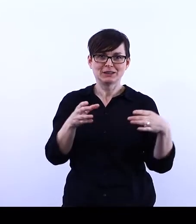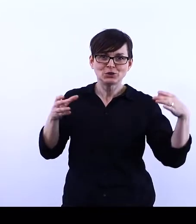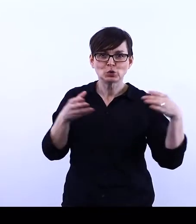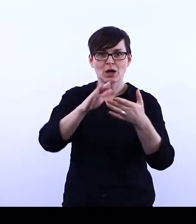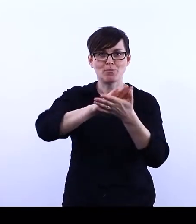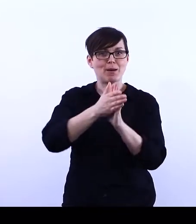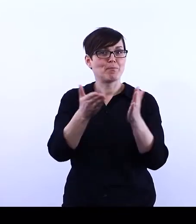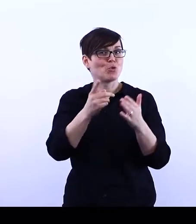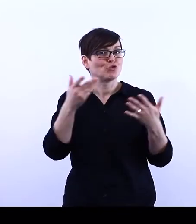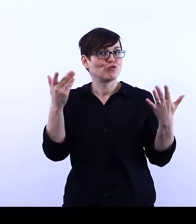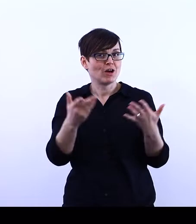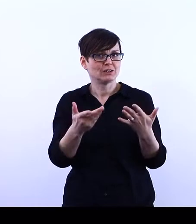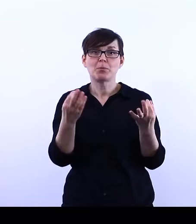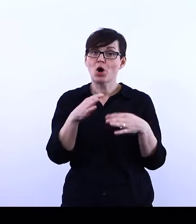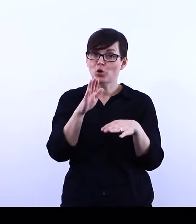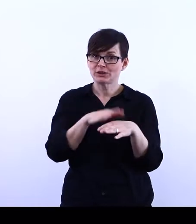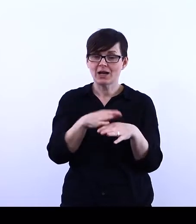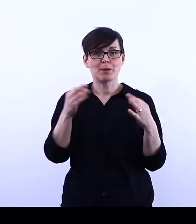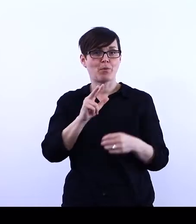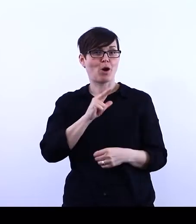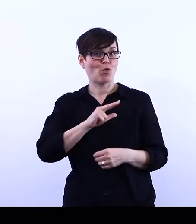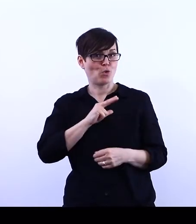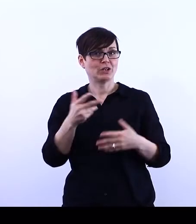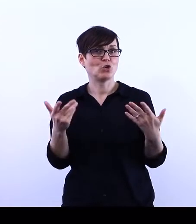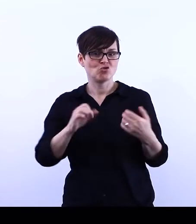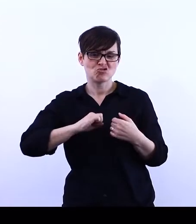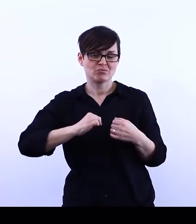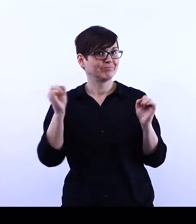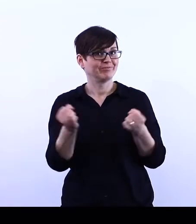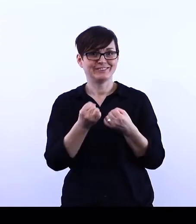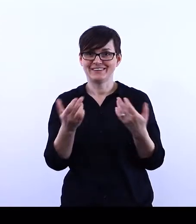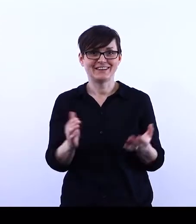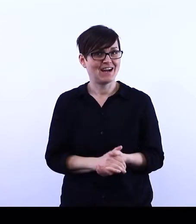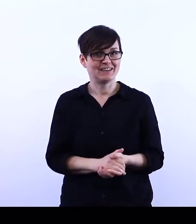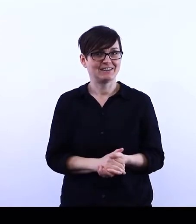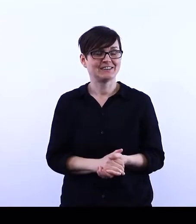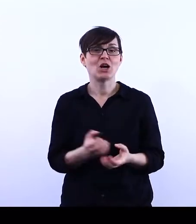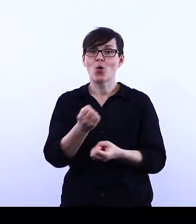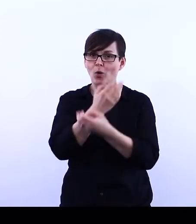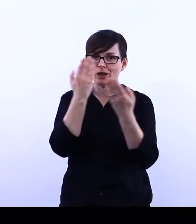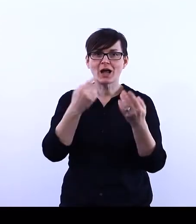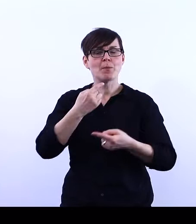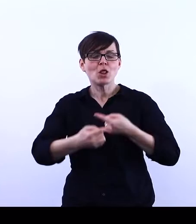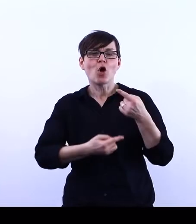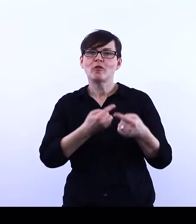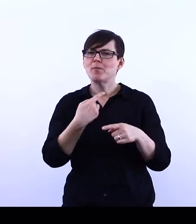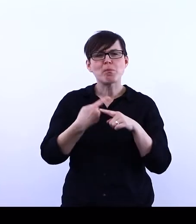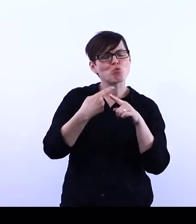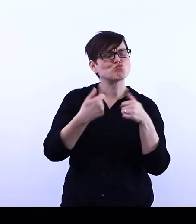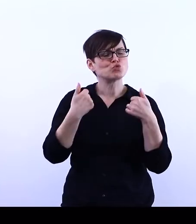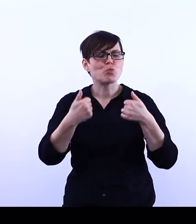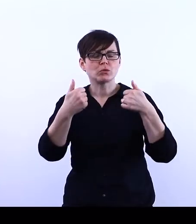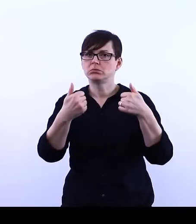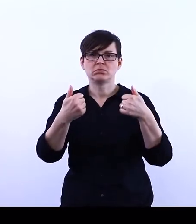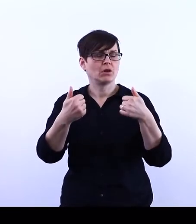vereinbaren und machen. Das braucht Zeit und Geduld, das braucht sozusagen auch eine Resilienz, dass Rückschläge passieren werden,